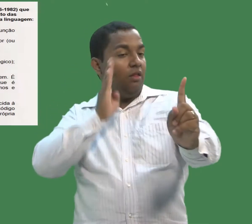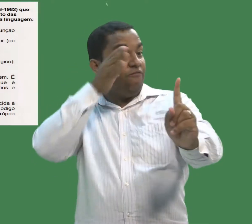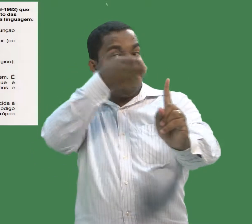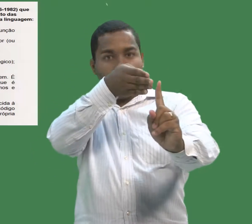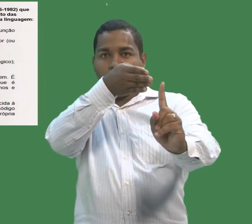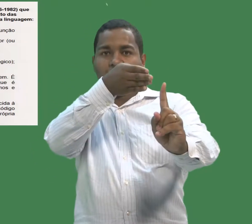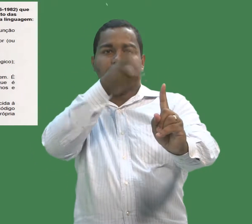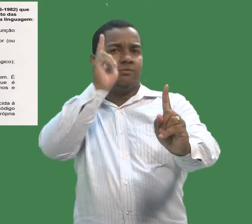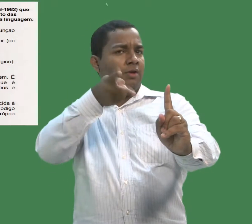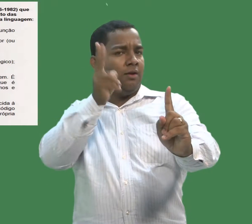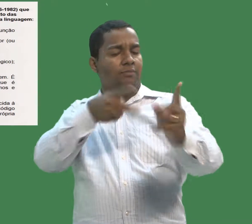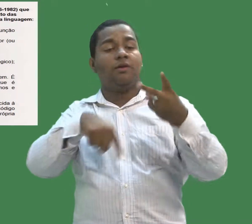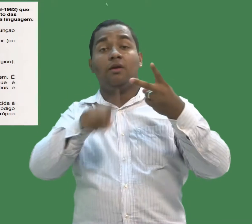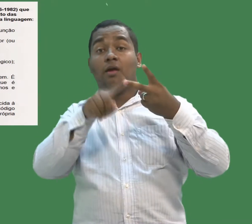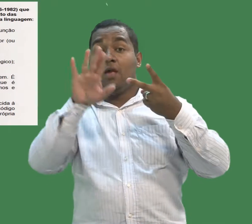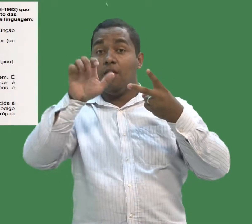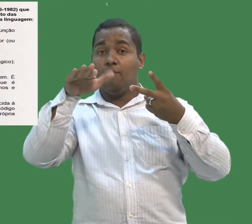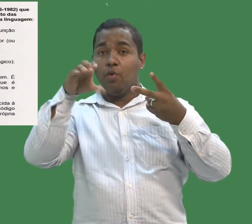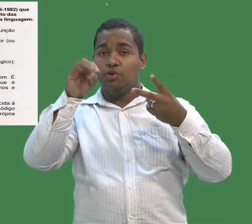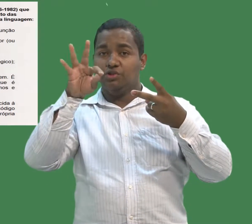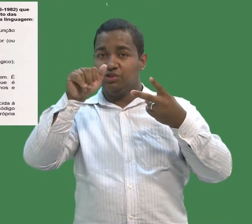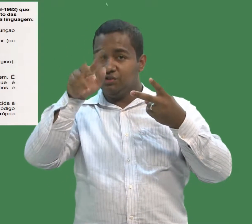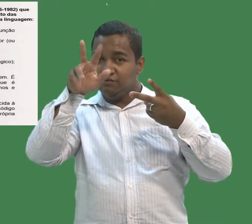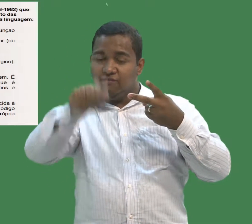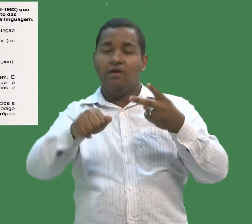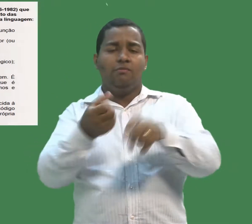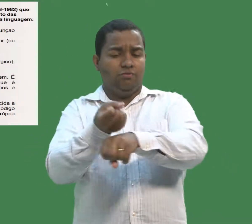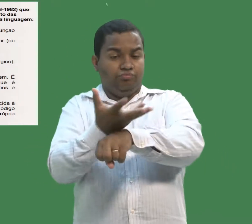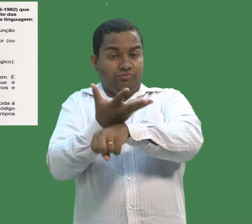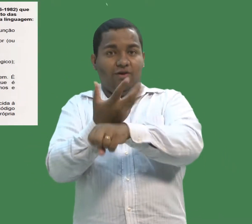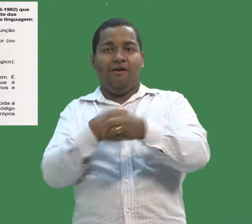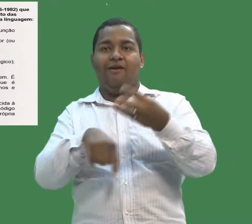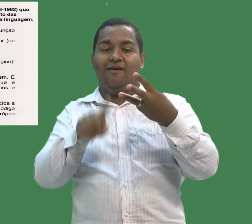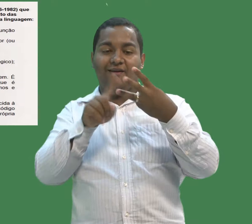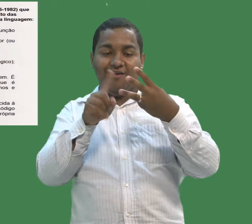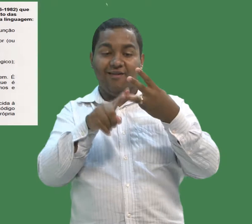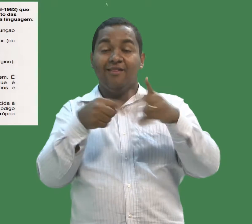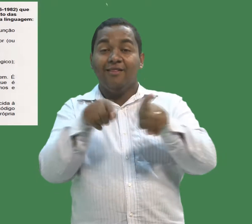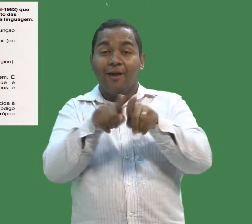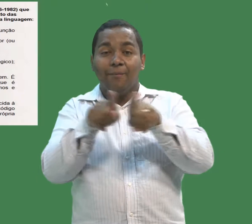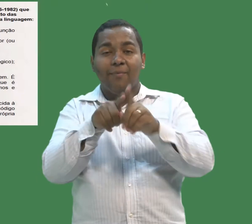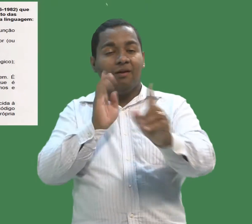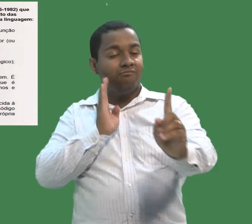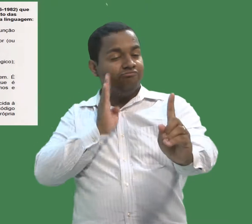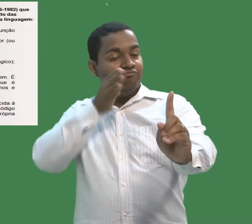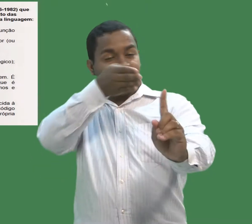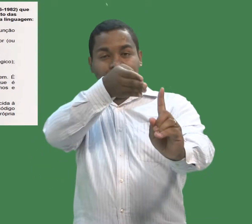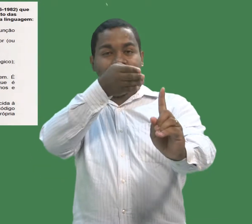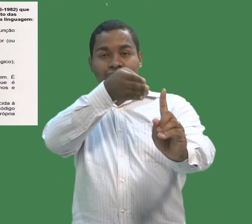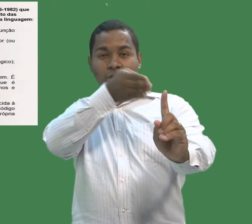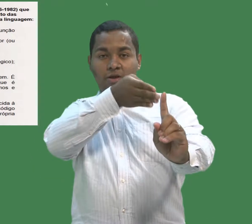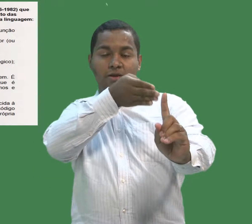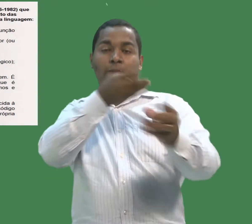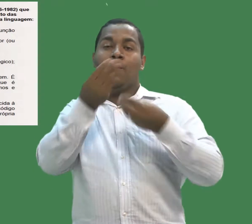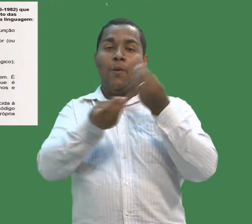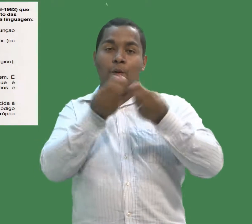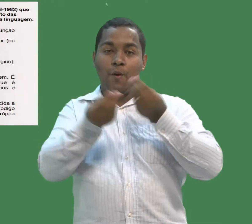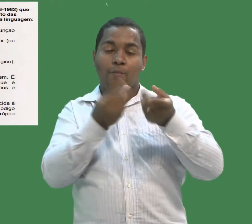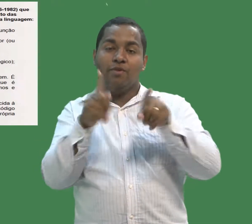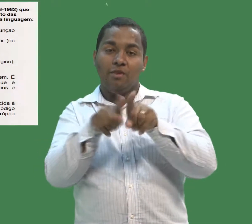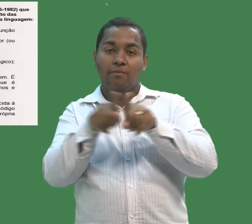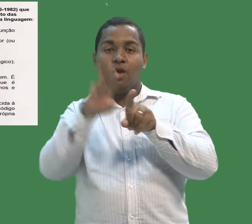expressiva, centrada no destinador, né, ou emissor da mensagem. Função conativa, que se refere para o